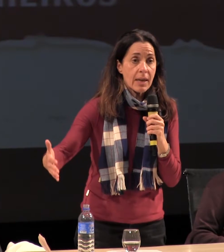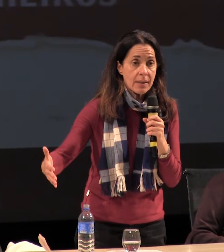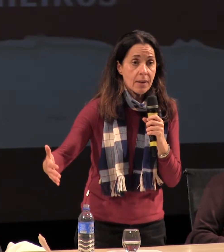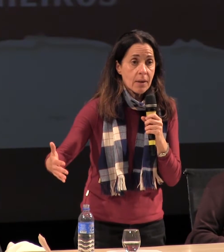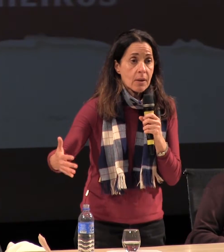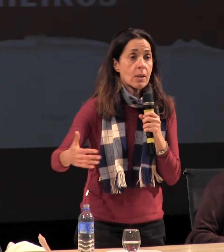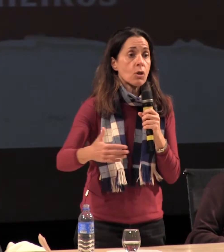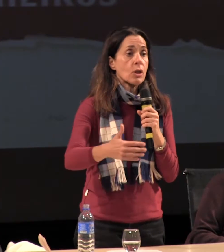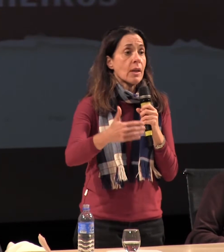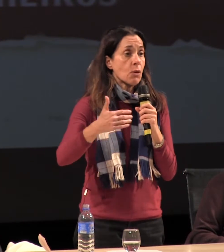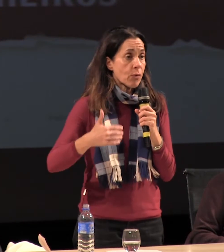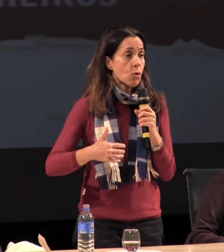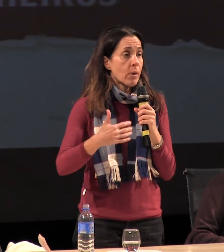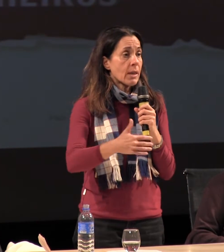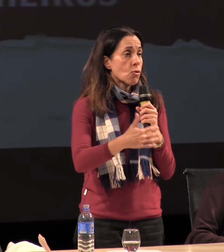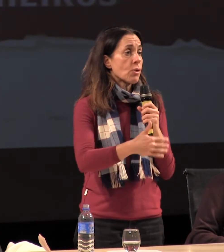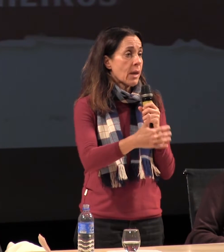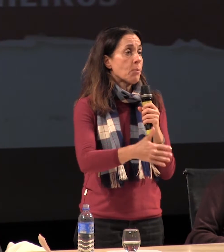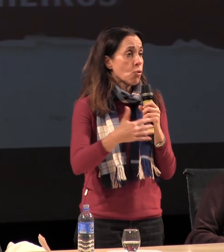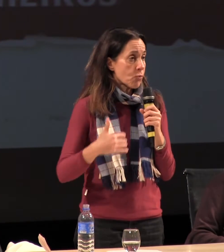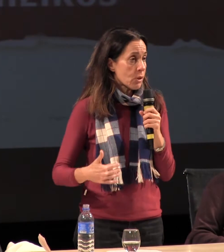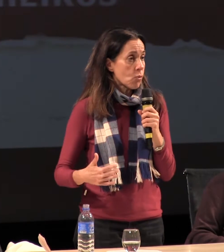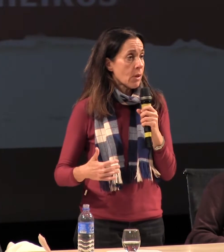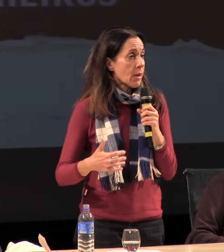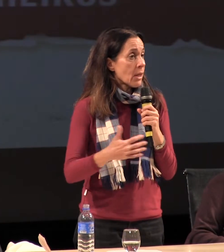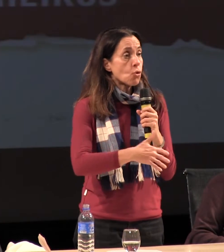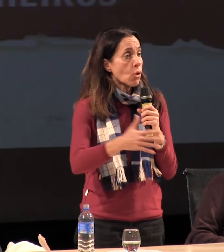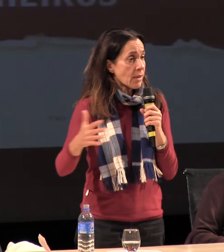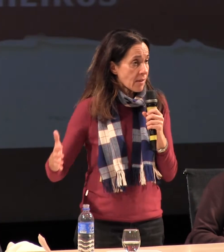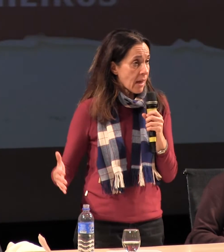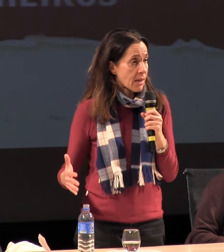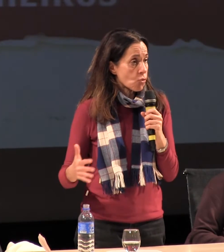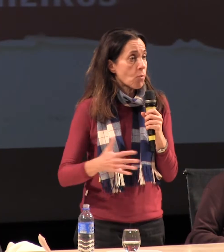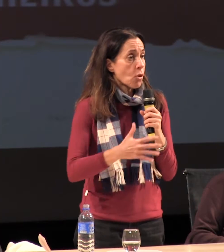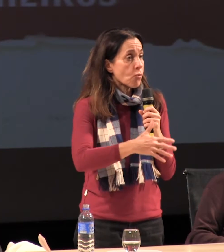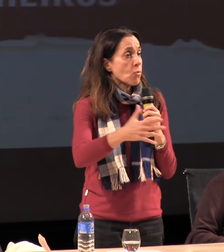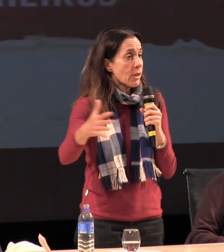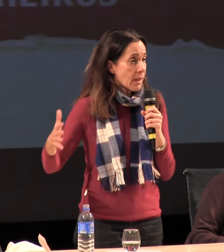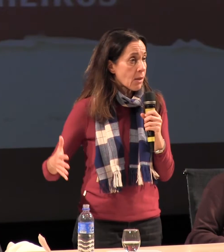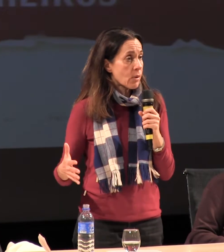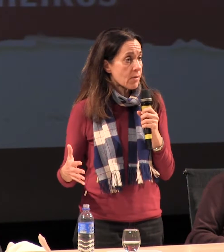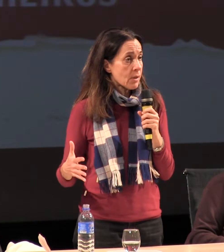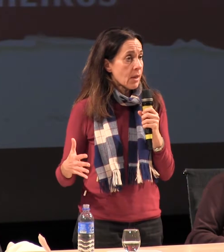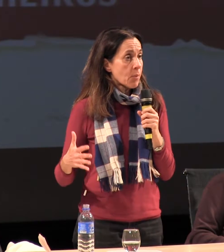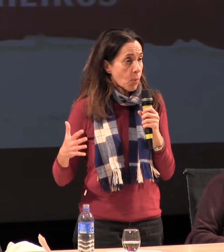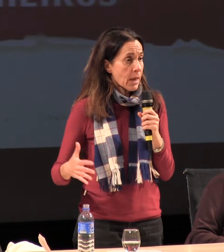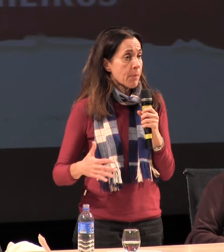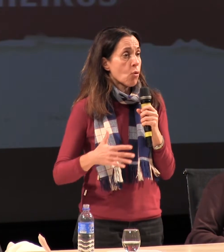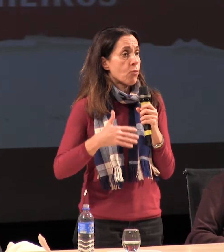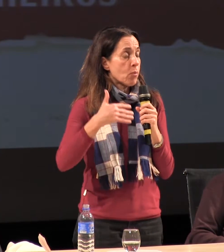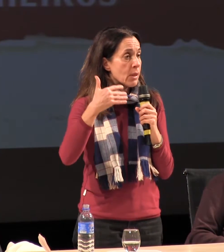mais acelerada então a gente tem que ver como é que isso será absorvido em todas as áreas como nós vamos lidar com esse